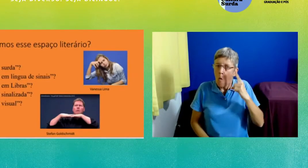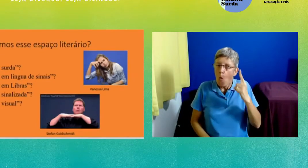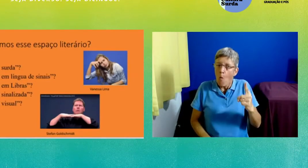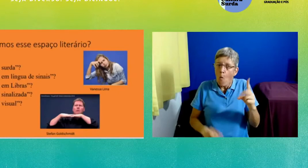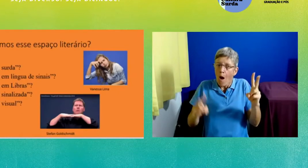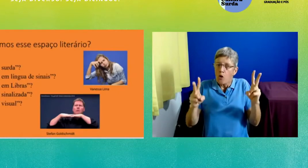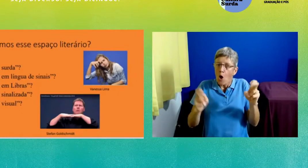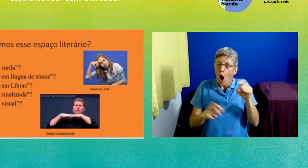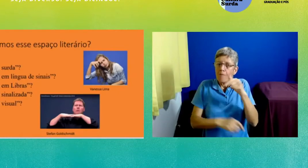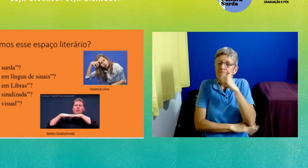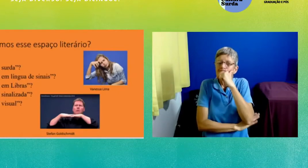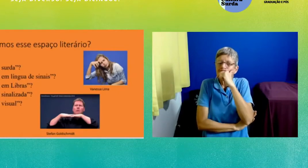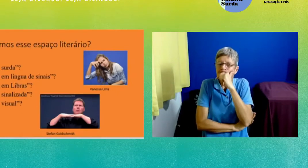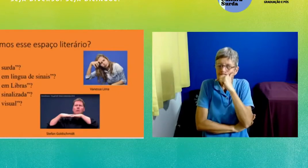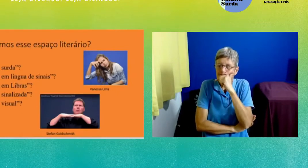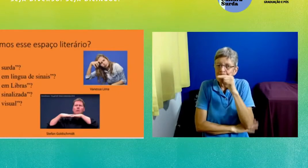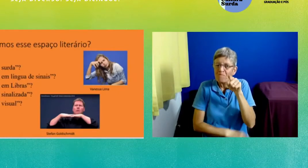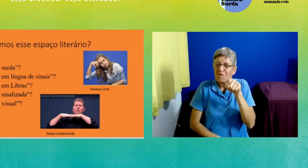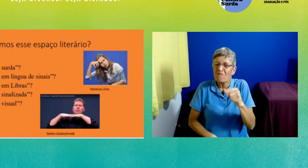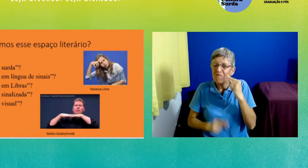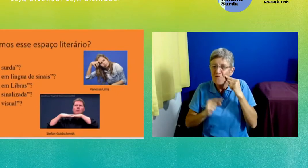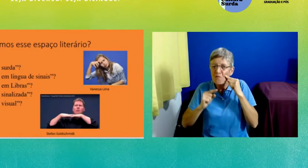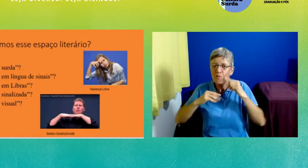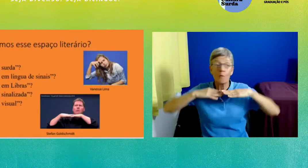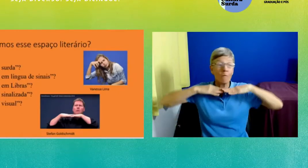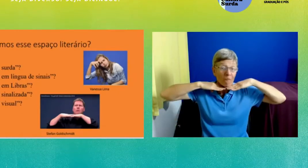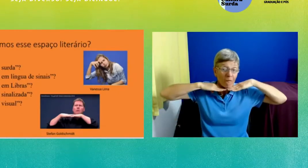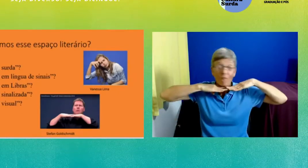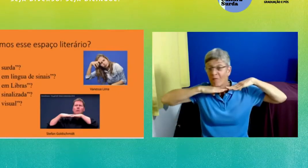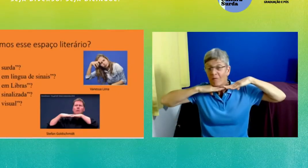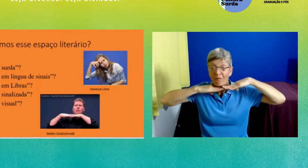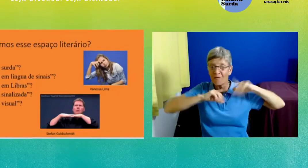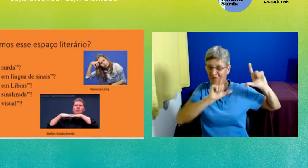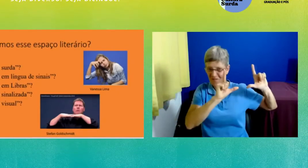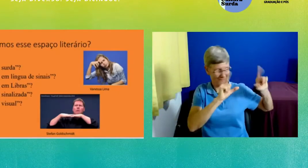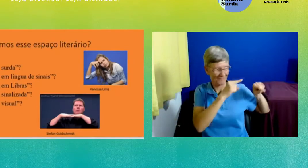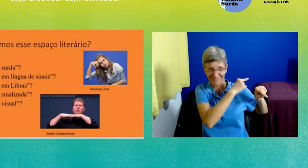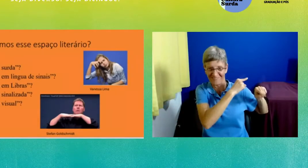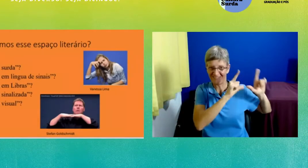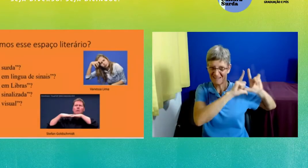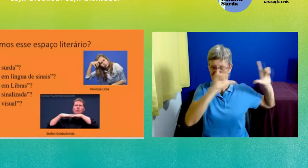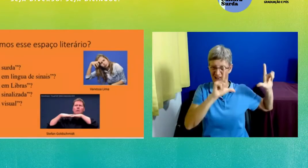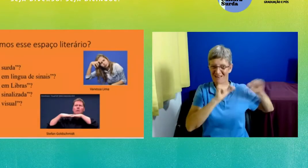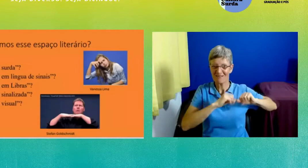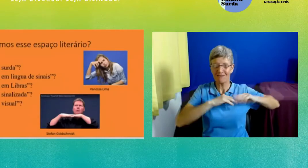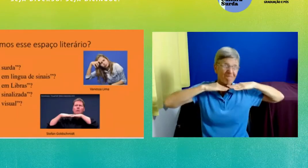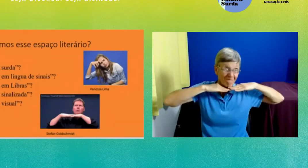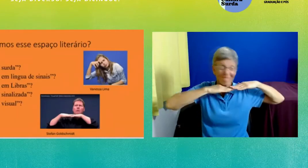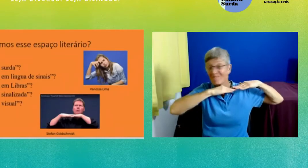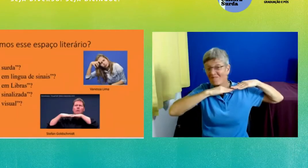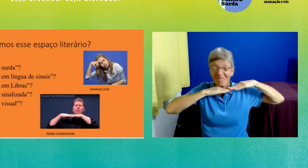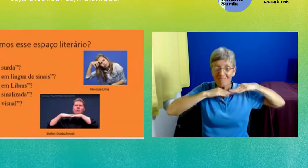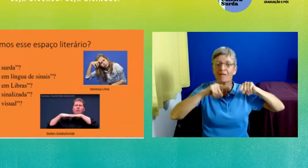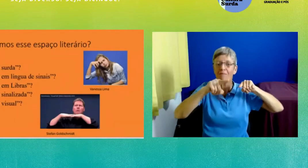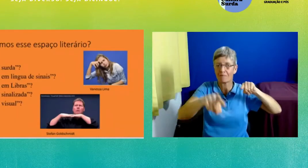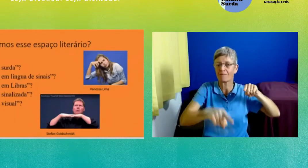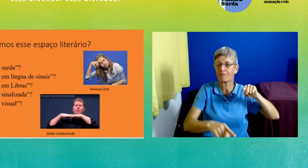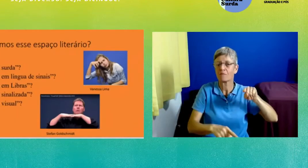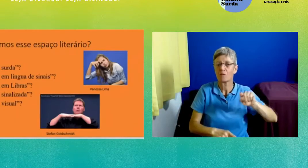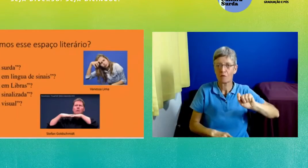mas é interessante falar sobre isso. Ter curiosidade em